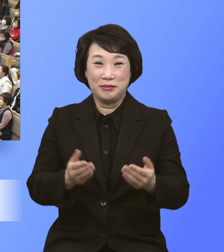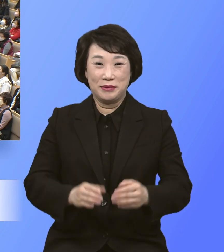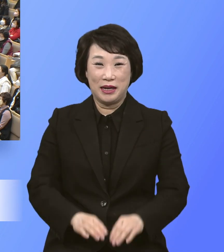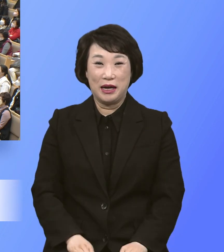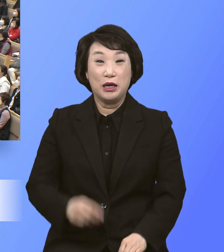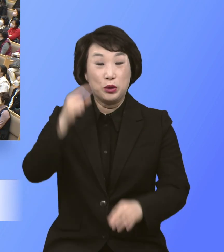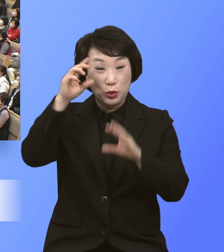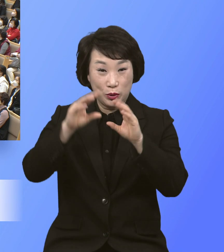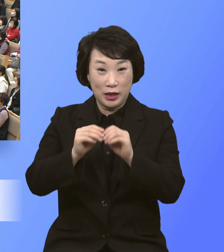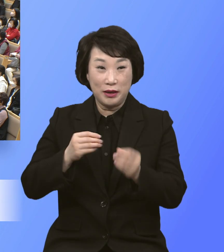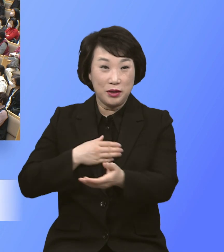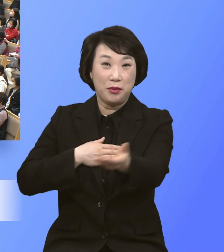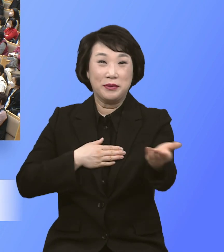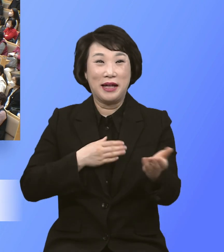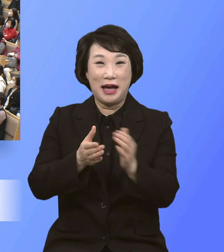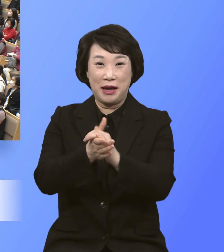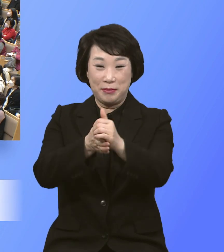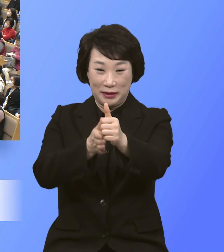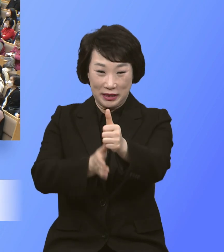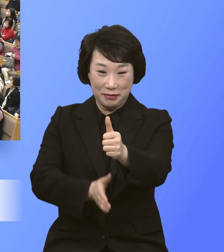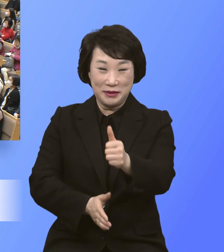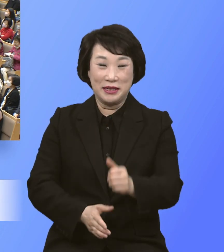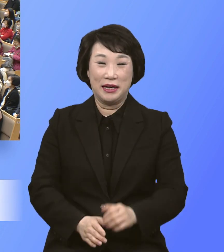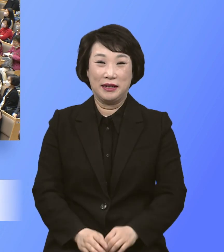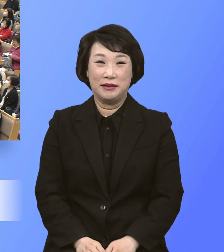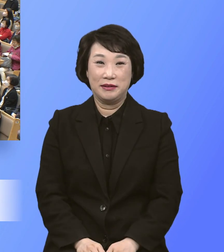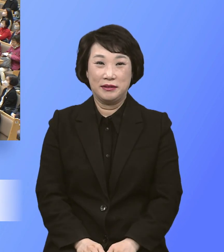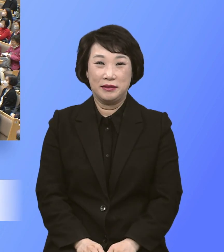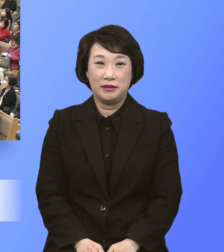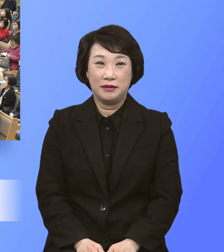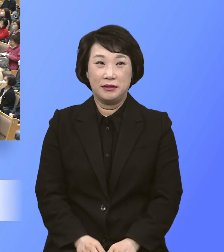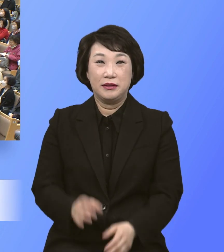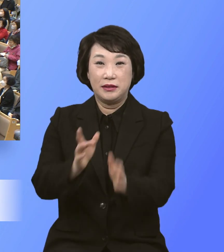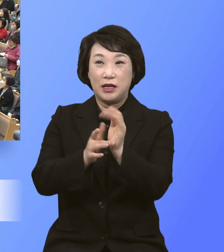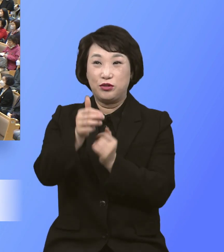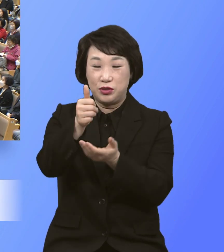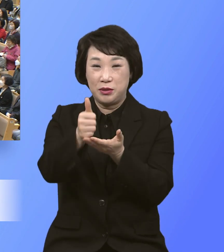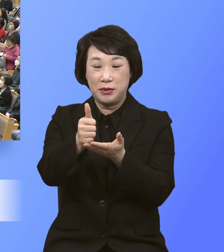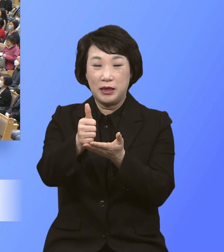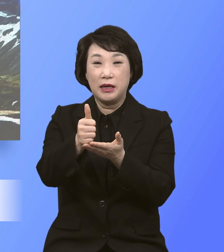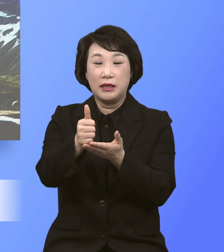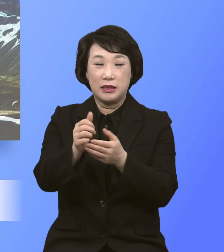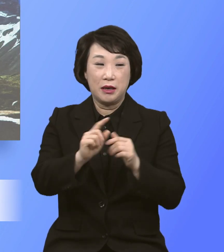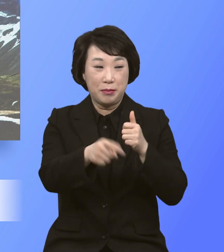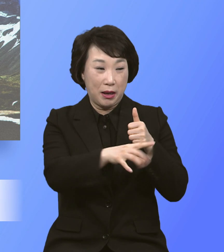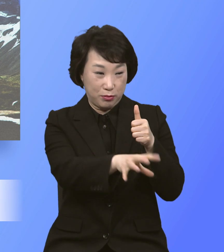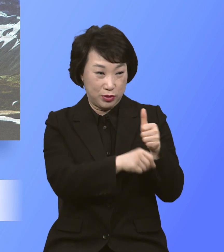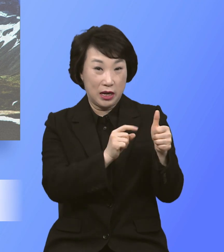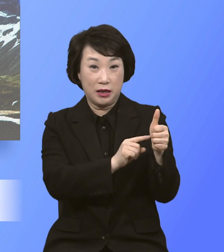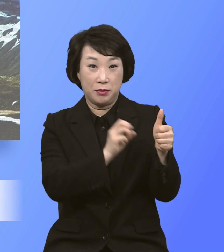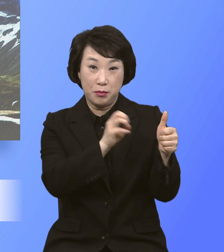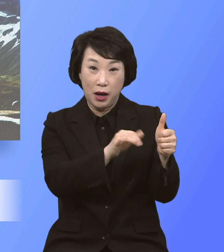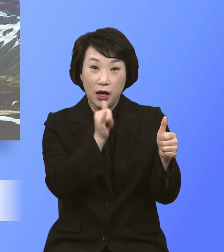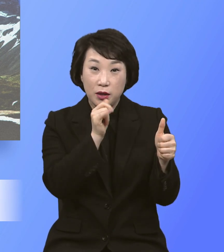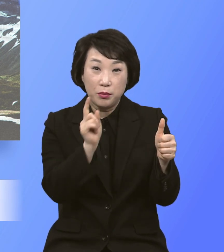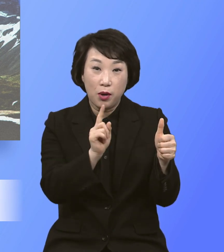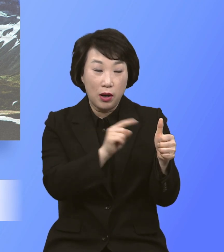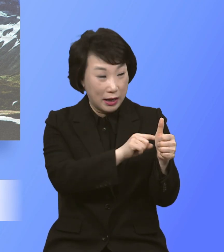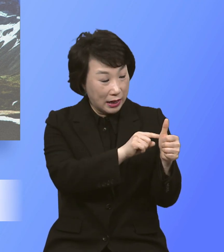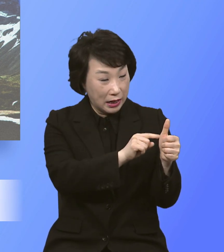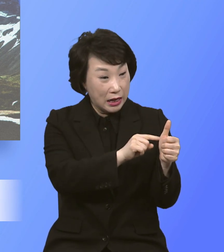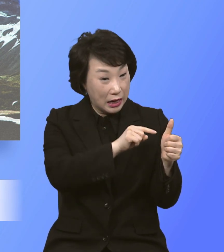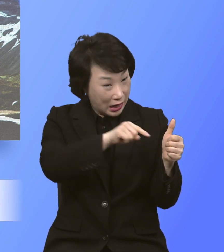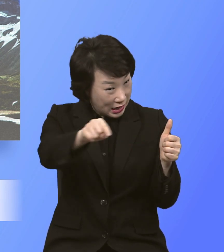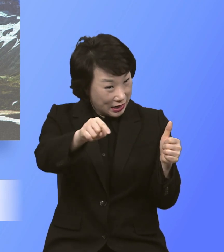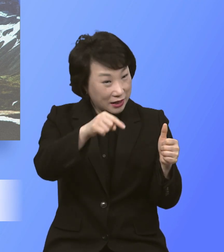감사한가. 동의하시면 아멘 합시다. 예수께서 백부장에게 이르시되